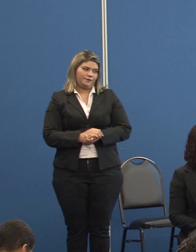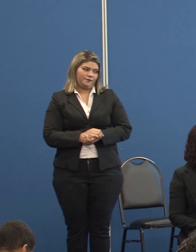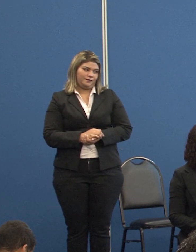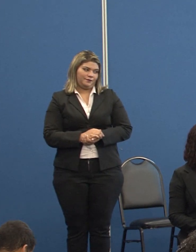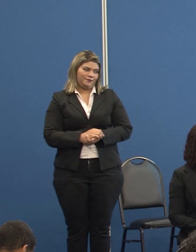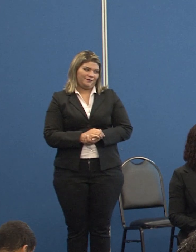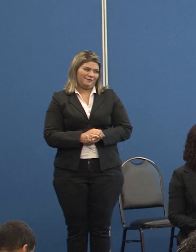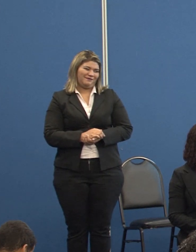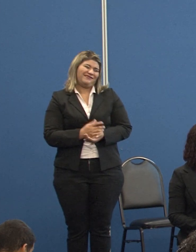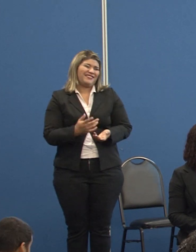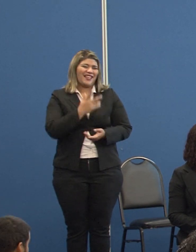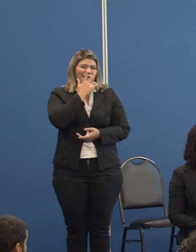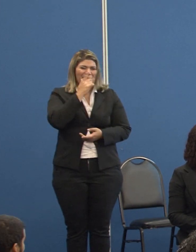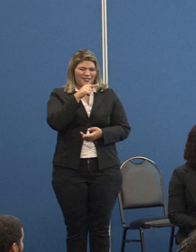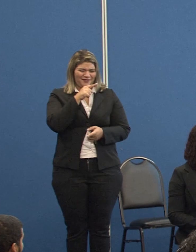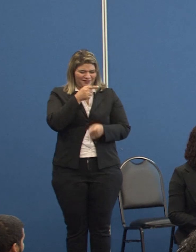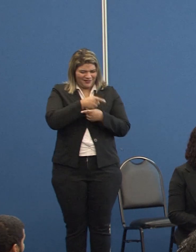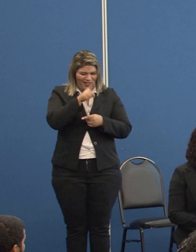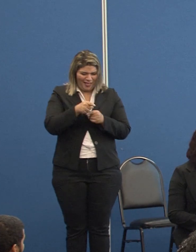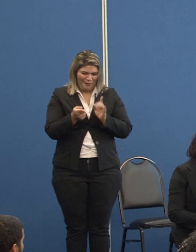papel, né? Vamos dizer assim.